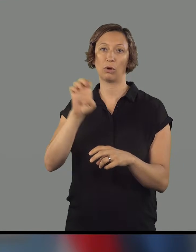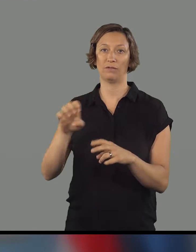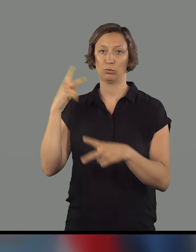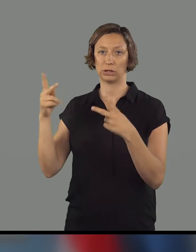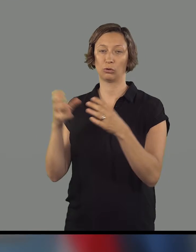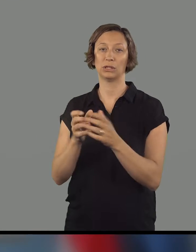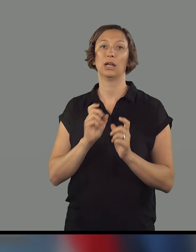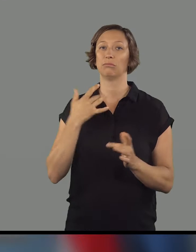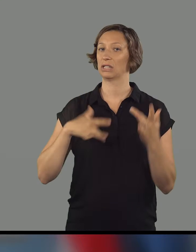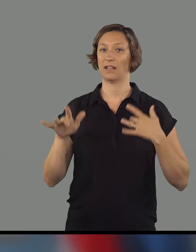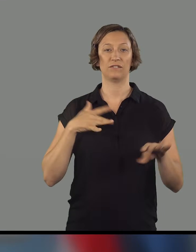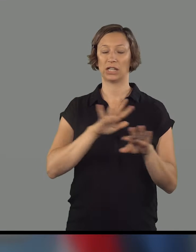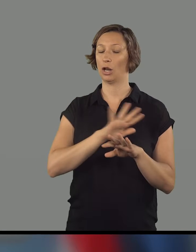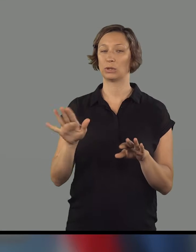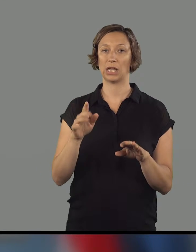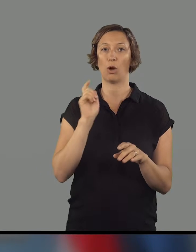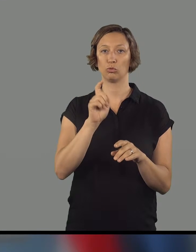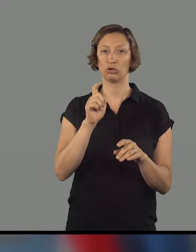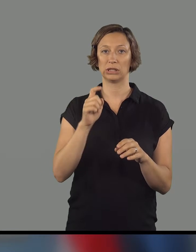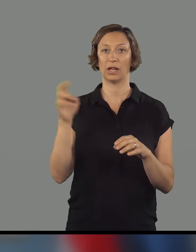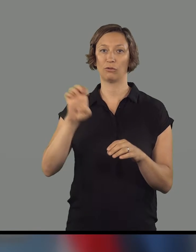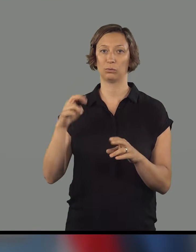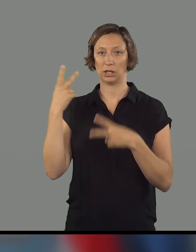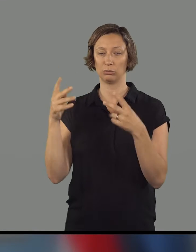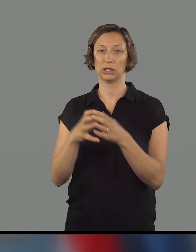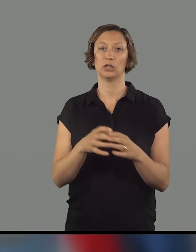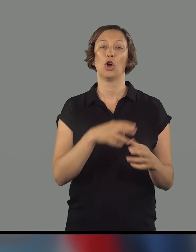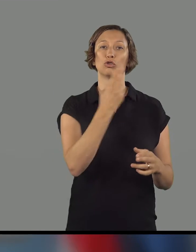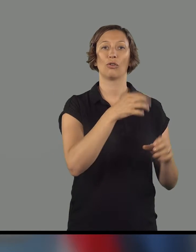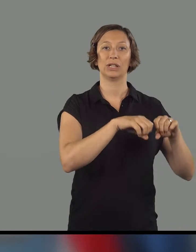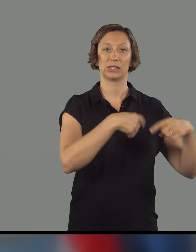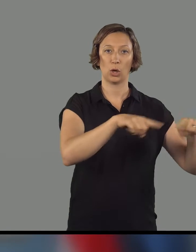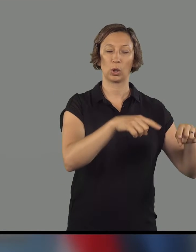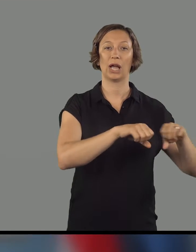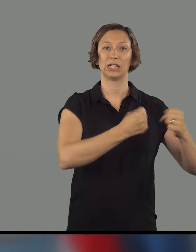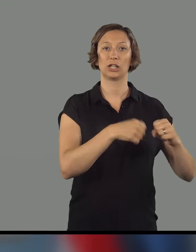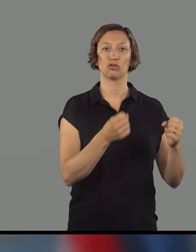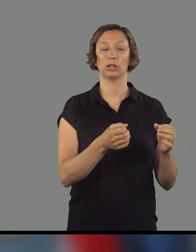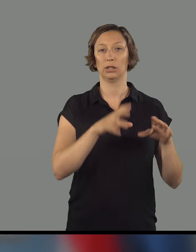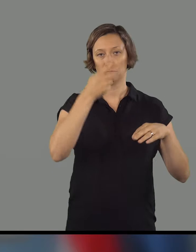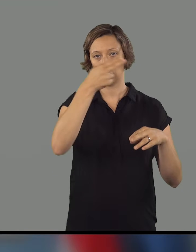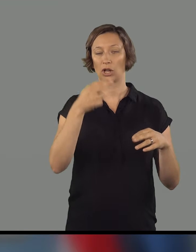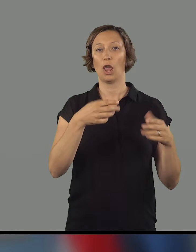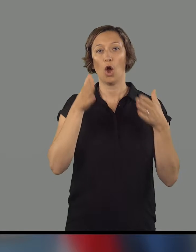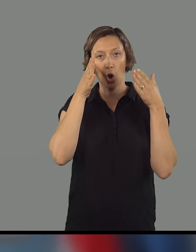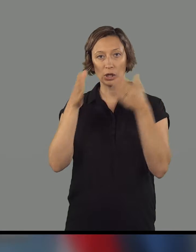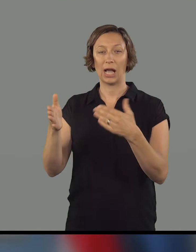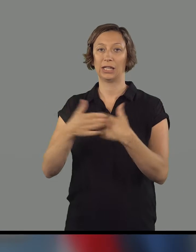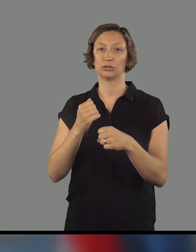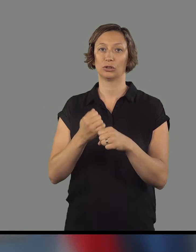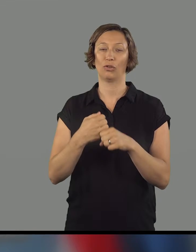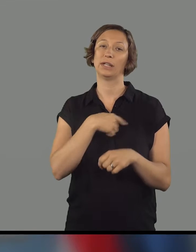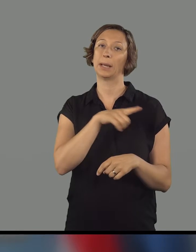Evropske komisije zavrgla vse očitke komisije, da so slovenski organi kršili načelo lojalnega sodelovanja. Mi prosimo